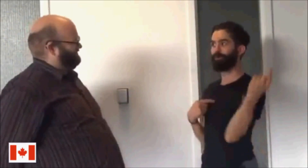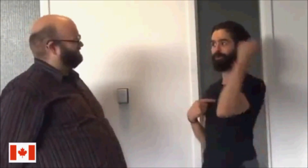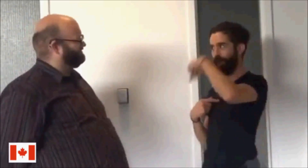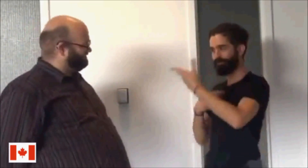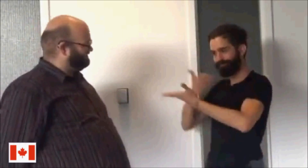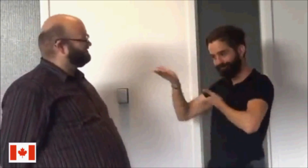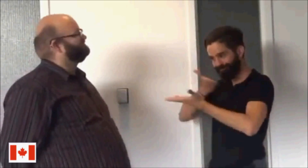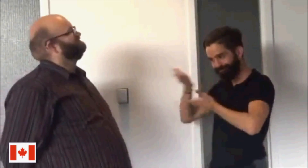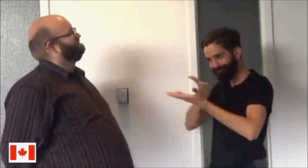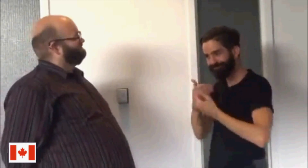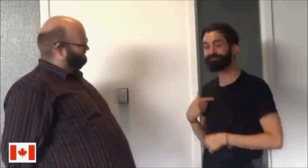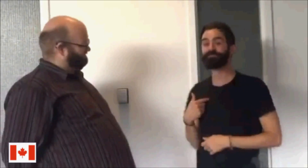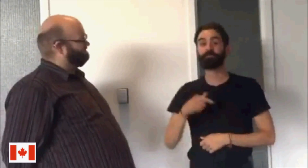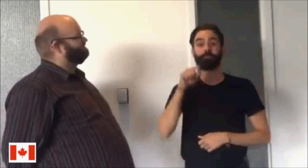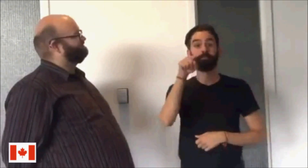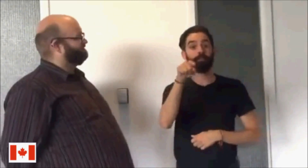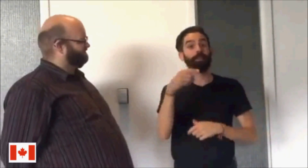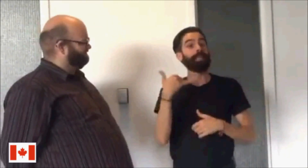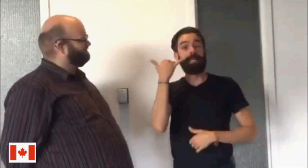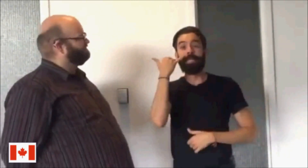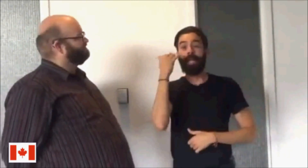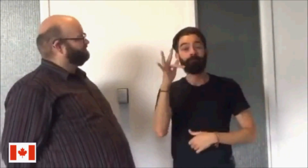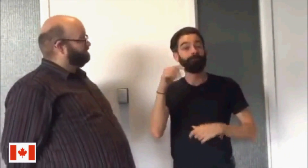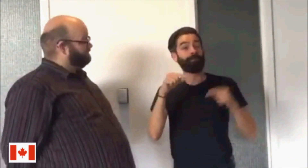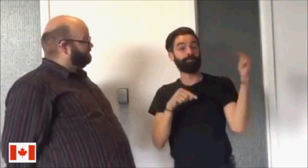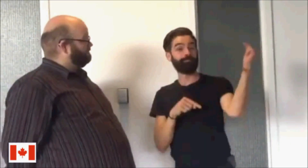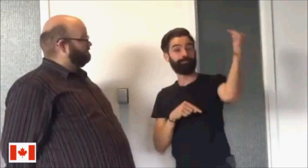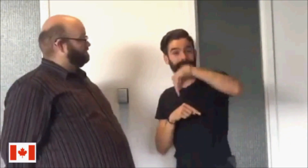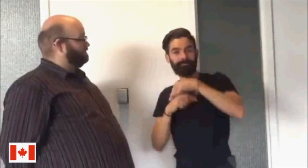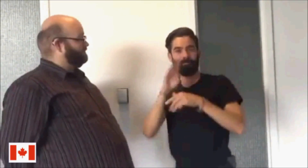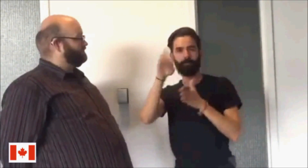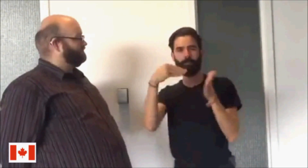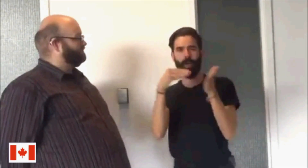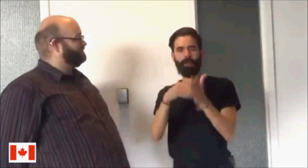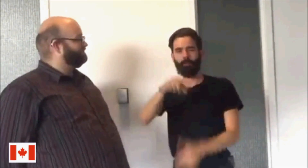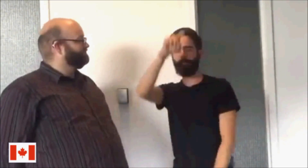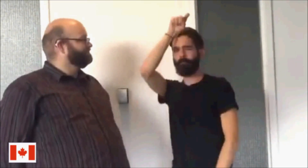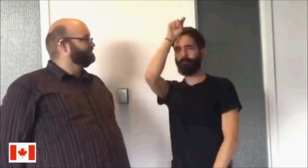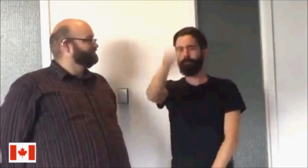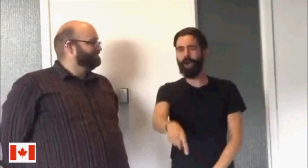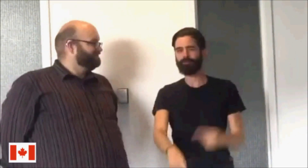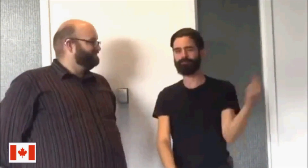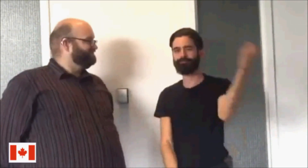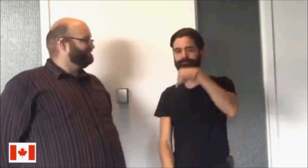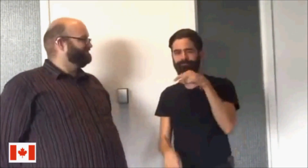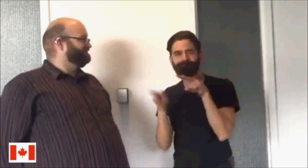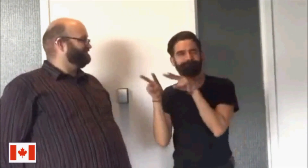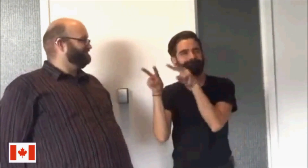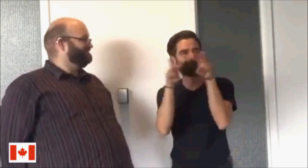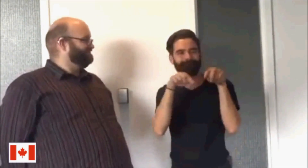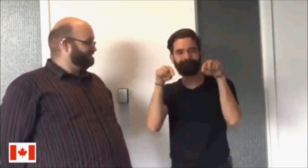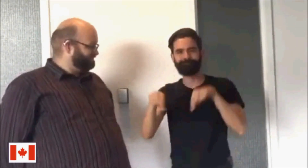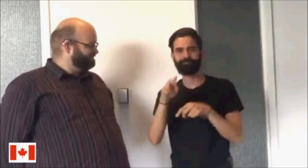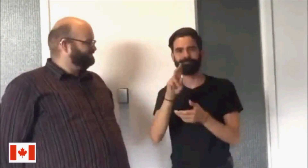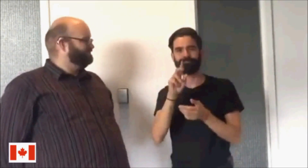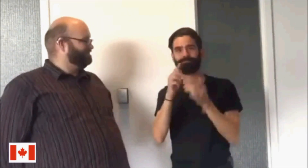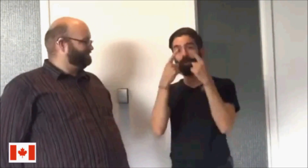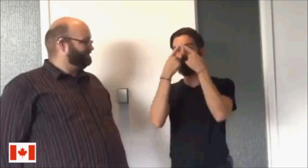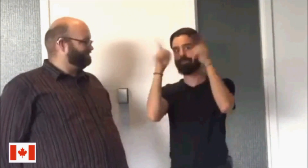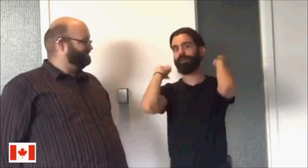Eh bien, merci beaucoup, merci de m'avoir accueilli puis d'avoir échangé. Si vous venez à Montréal, vous devez venir